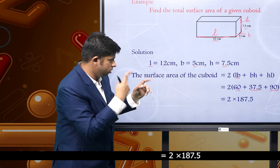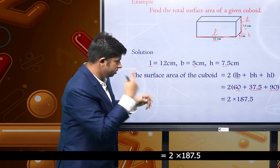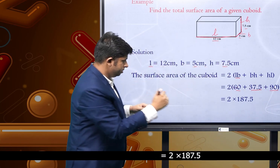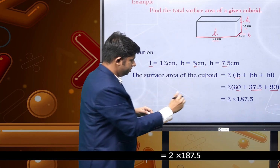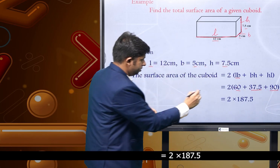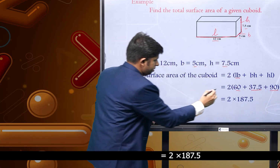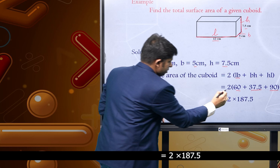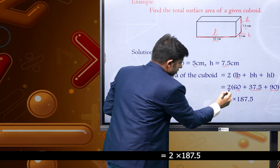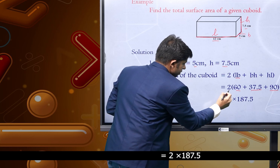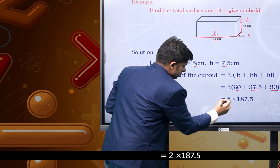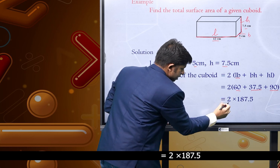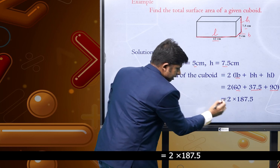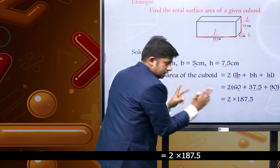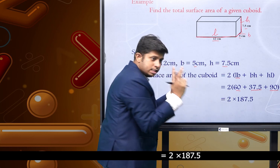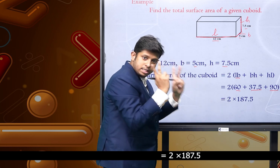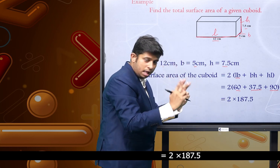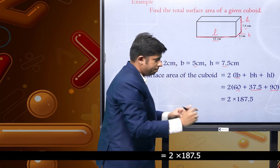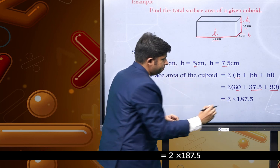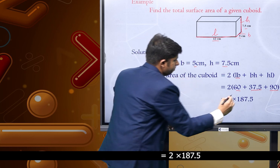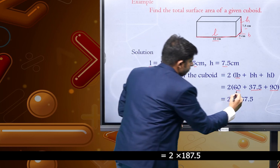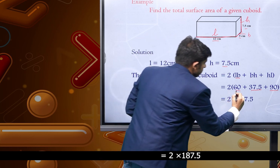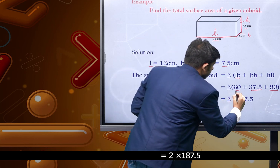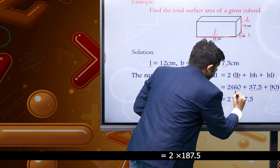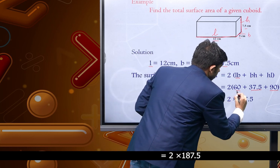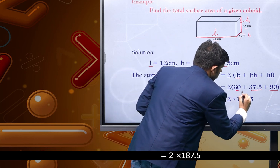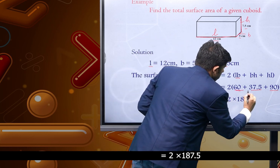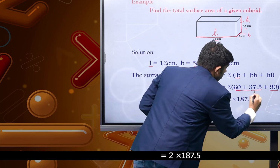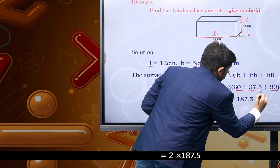बरोबर 2 गुणिले 187.5.